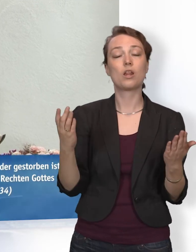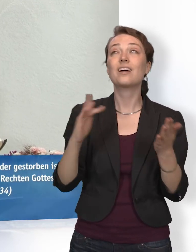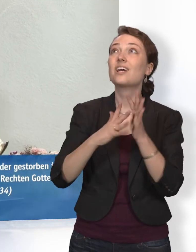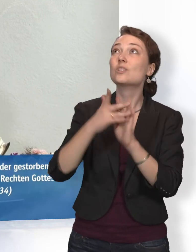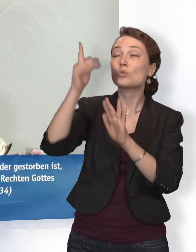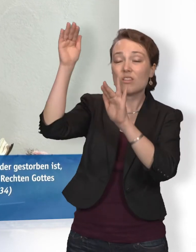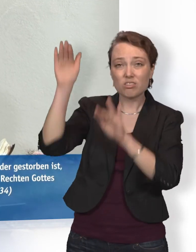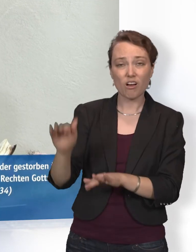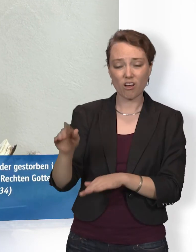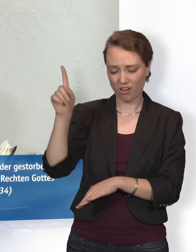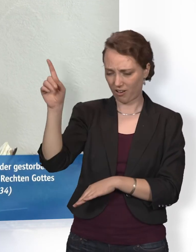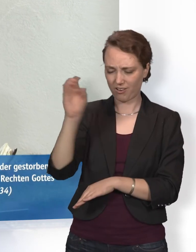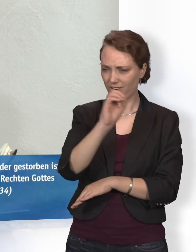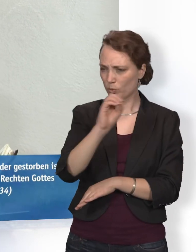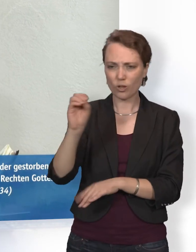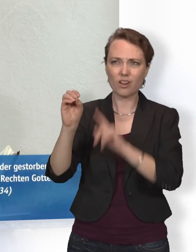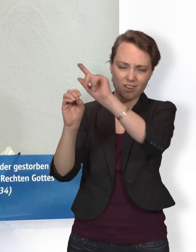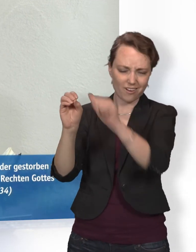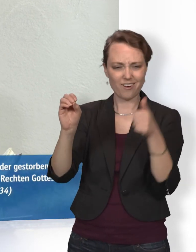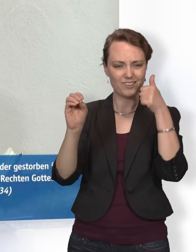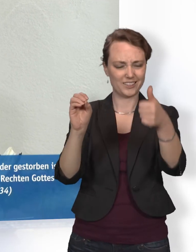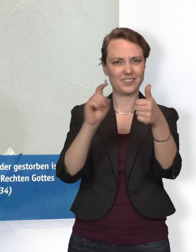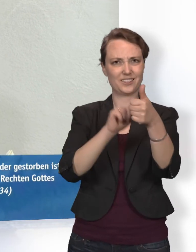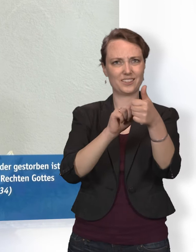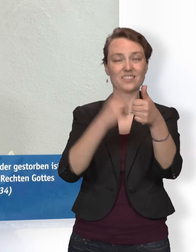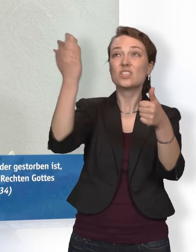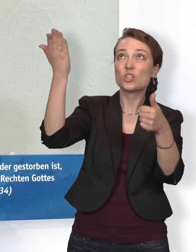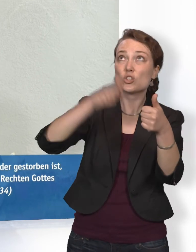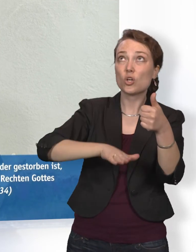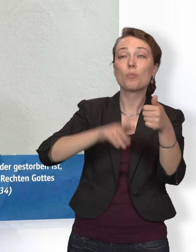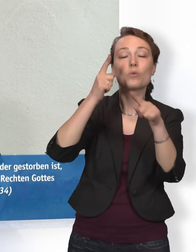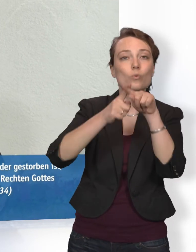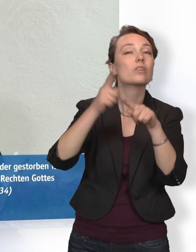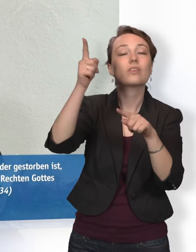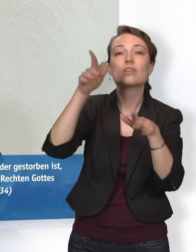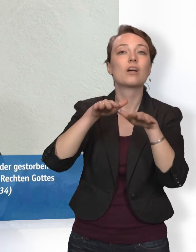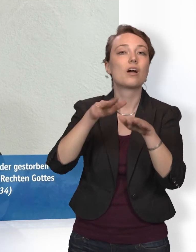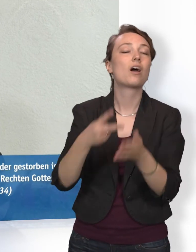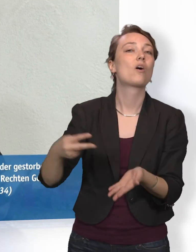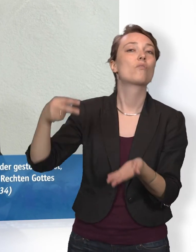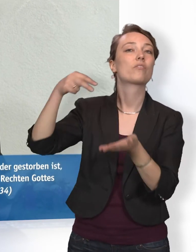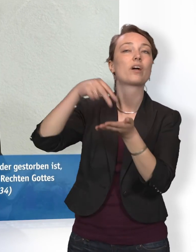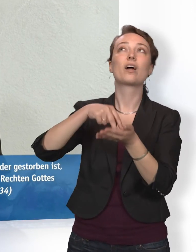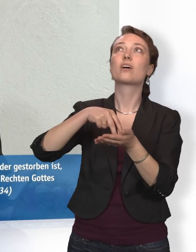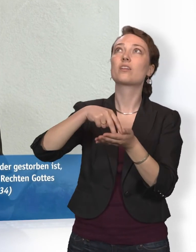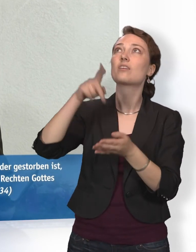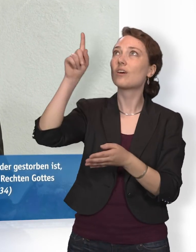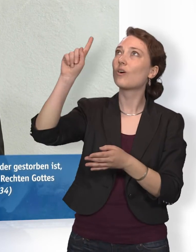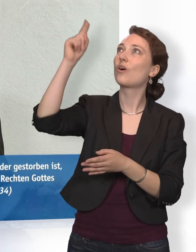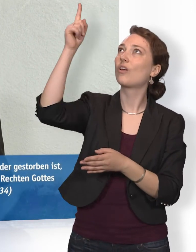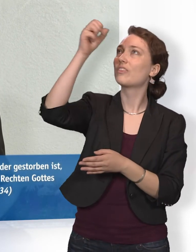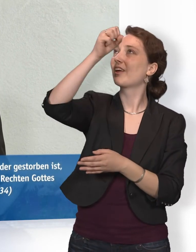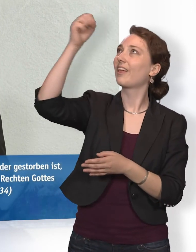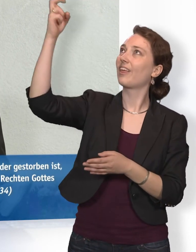Eins vor allem, der gestorben ist, der vielmehr, der auch auferweckt ist, der zu Rechten Gottes ist und